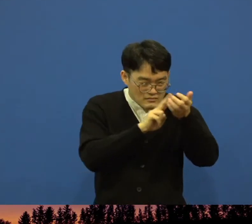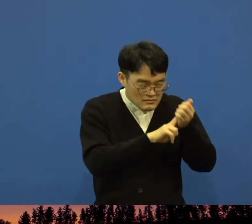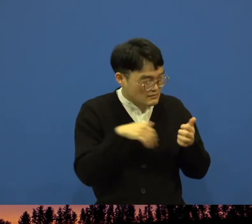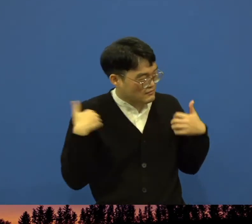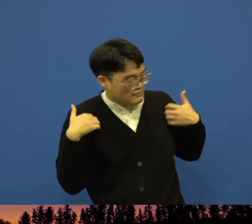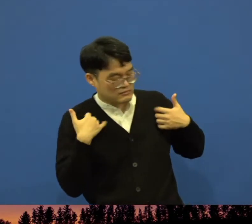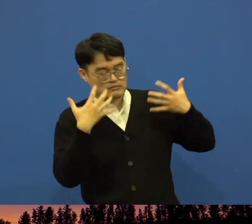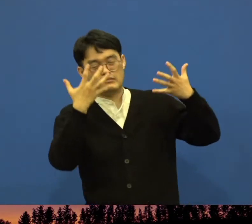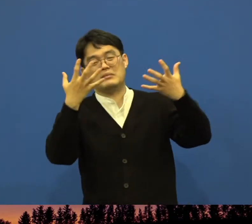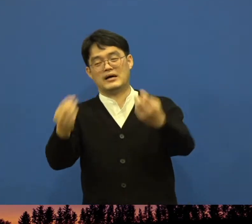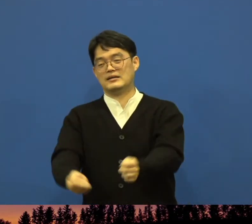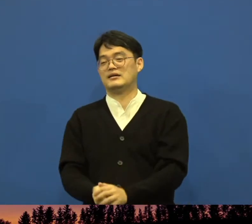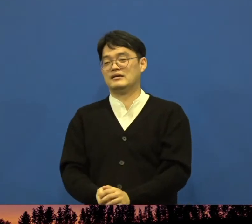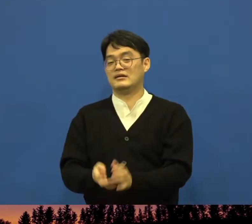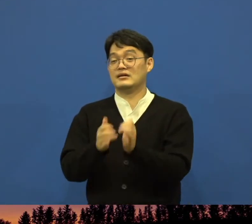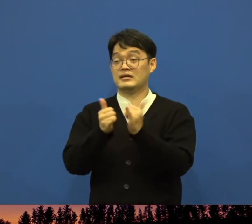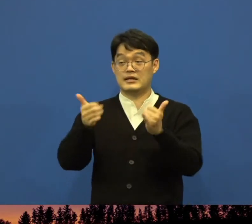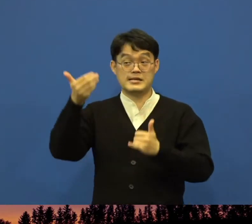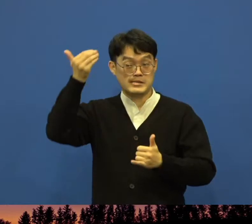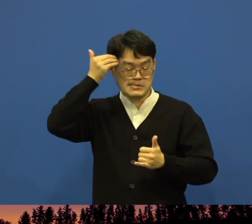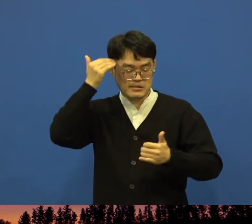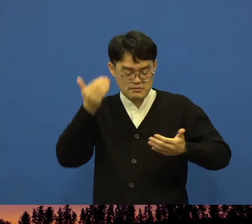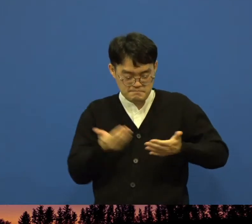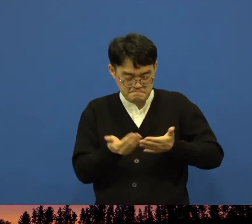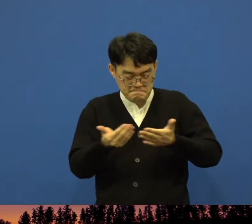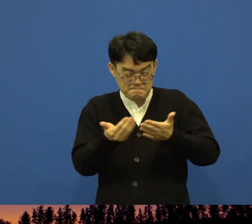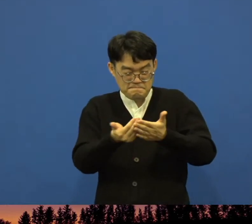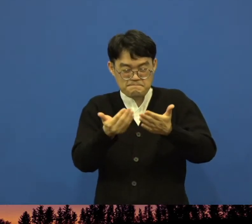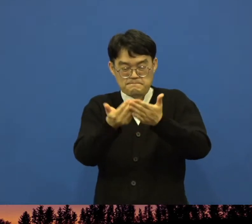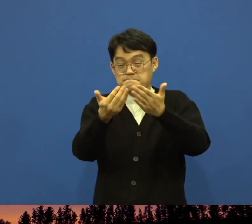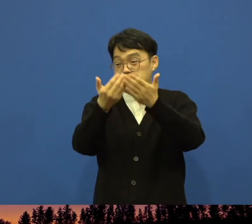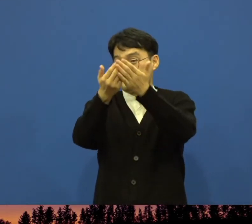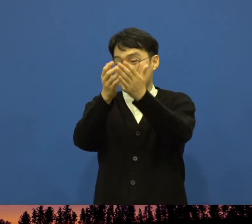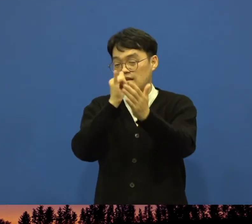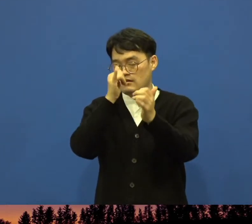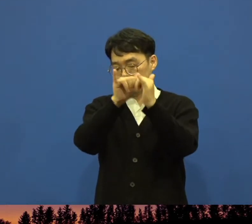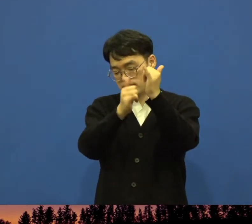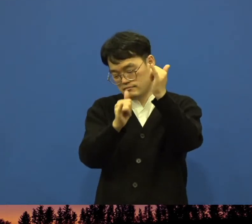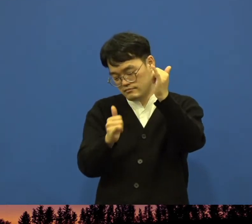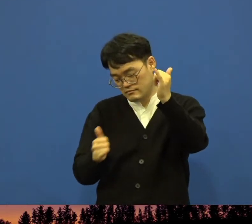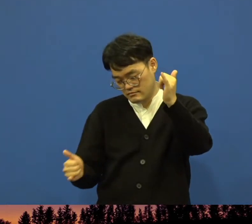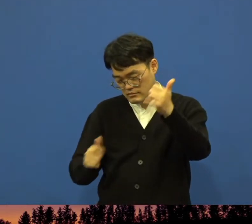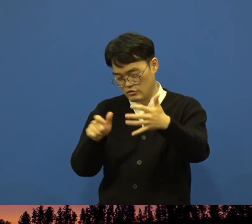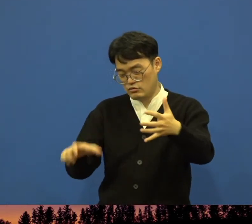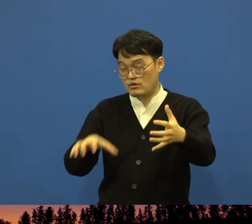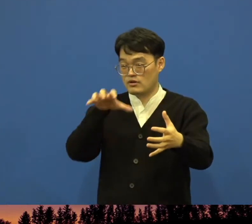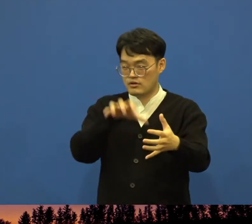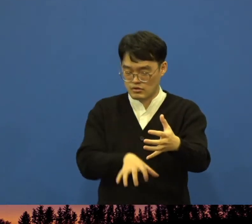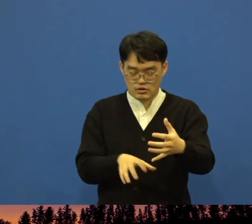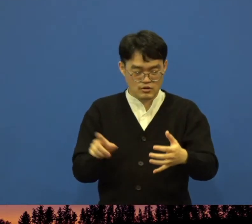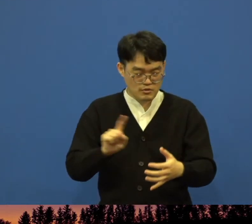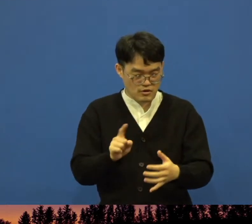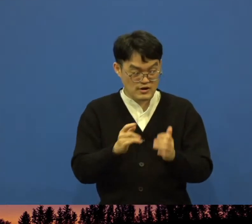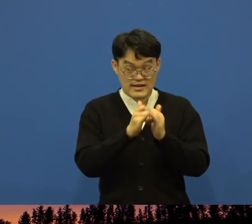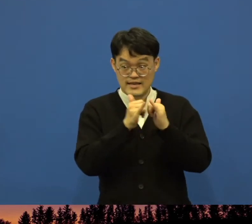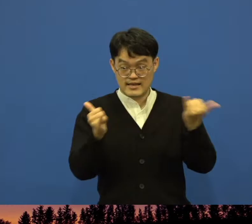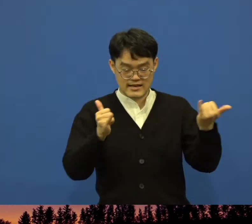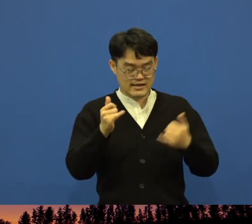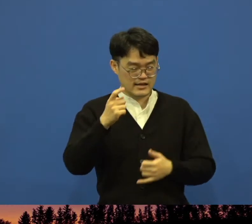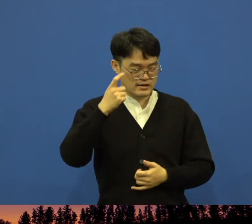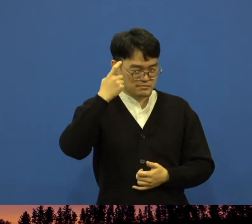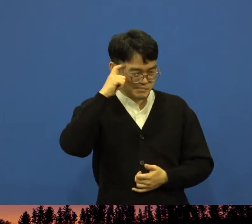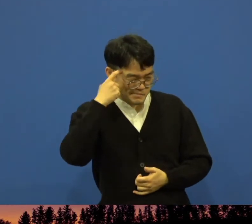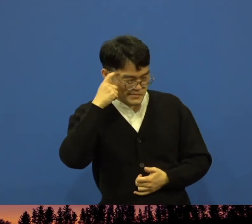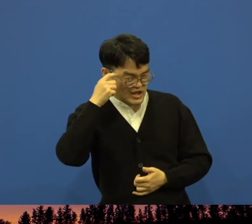그리고 인간의 지식이 발달하고 발달하니까 이거 뭐 역사 속에서도 우리가 나왔죠. 계몽주의 뭐 이런 거 하잖아요. 데카르트